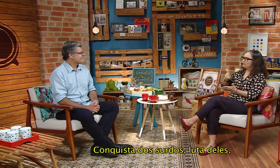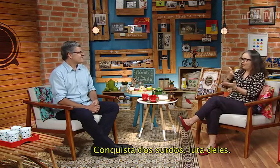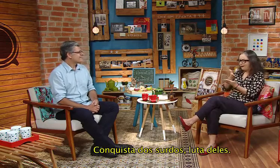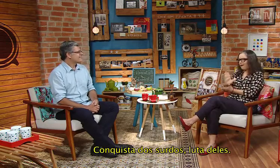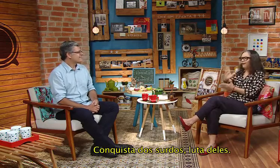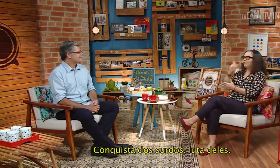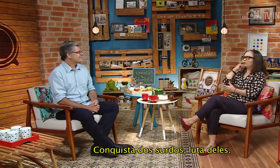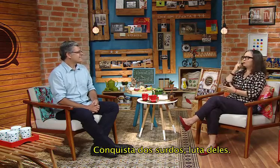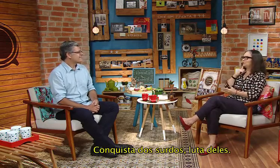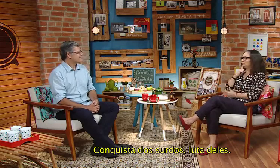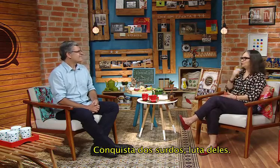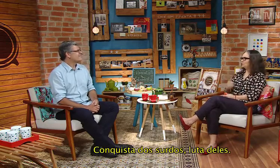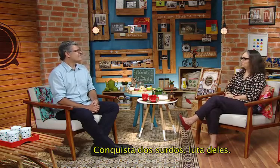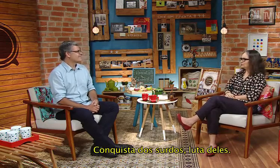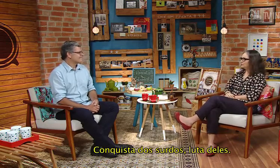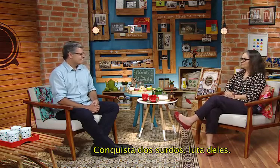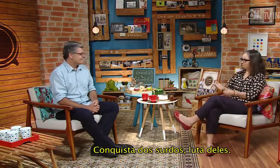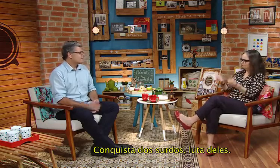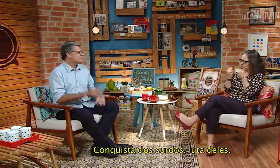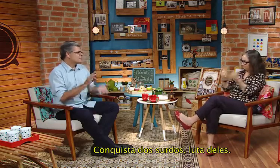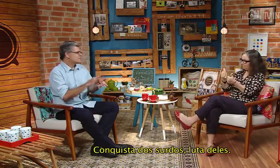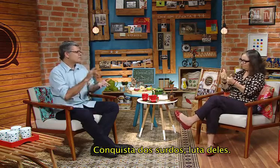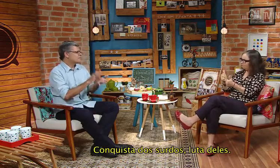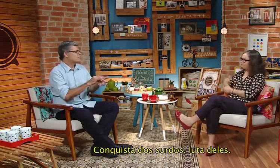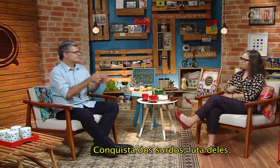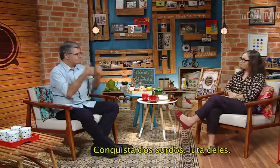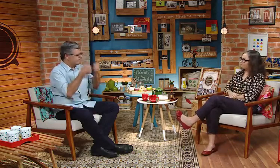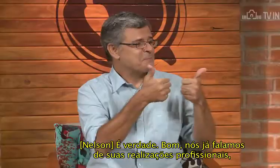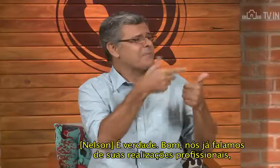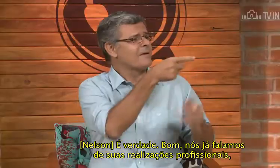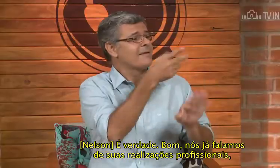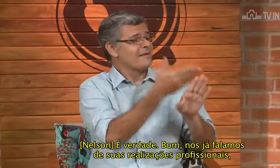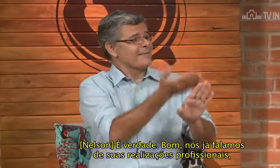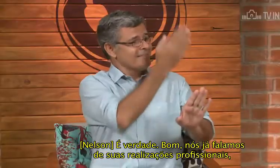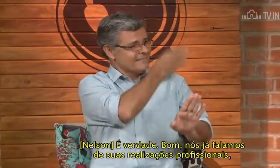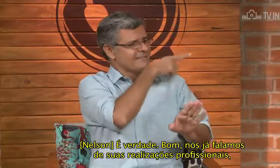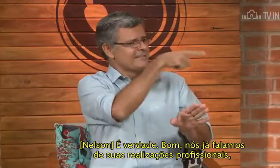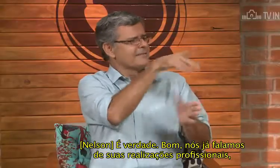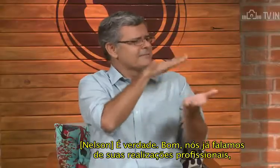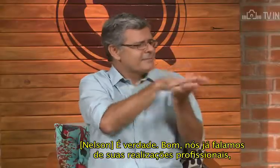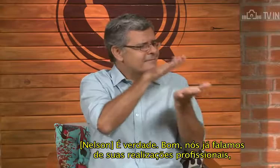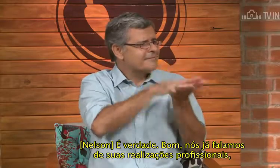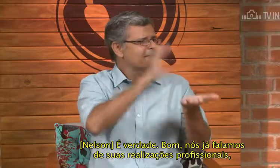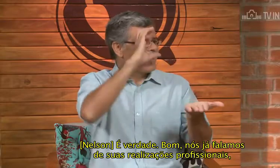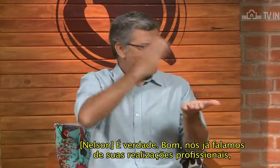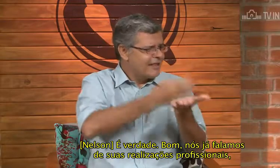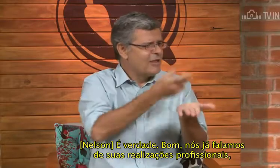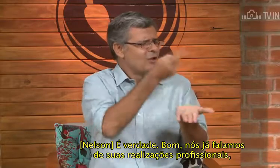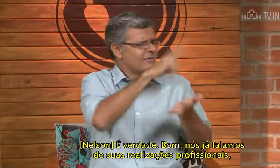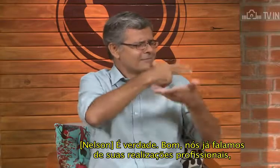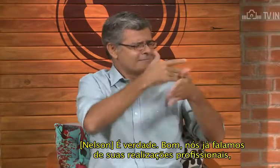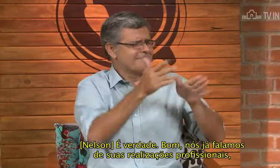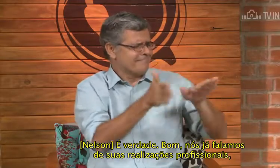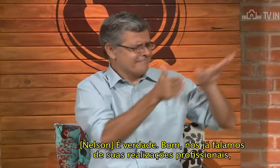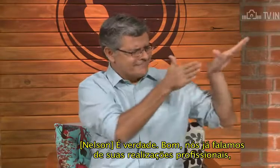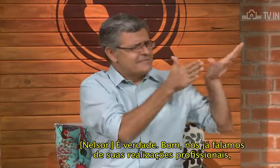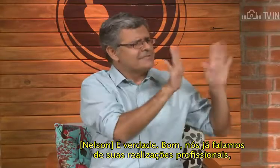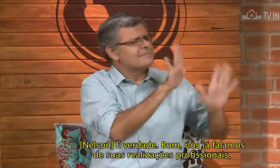Conquista dos surdos, luta deles. É verdade. Bom, nós já falamos de suas realizações